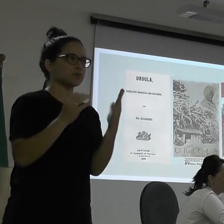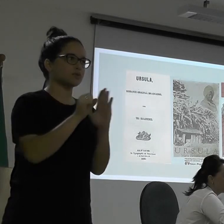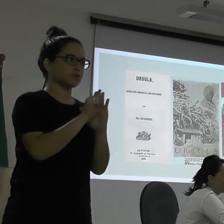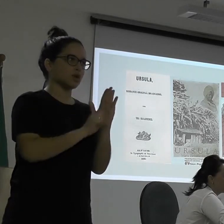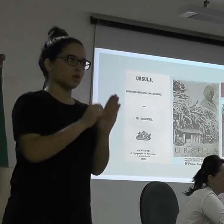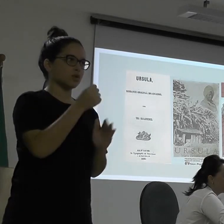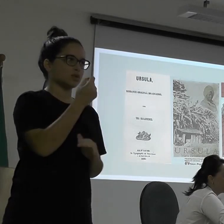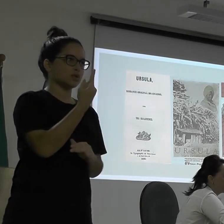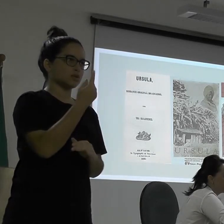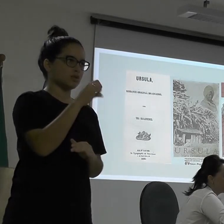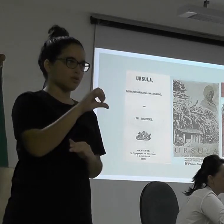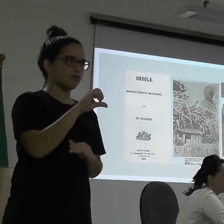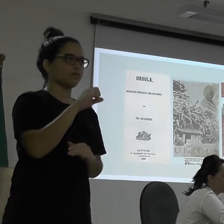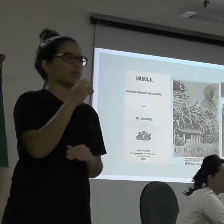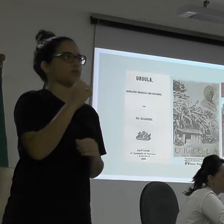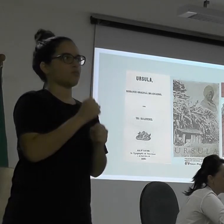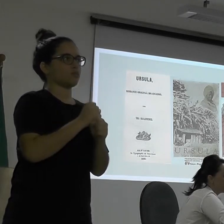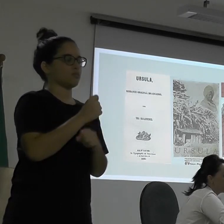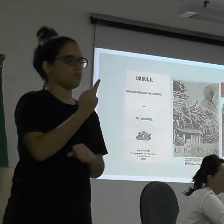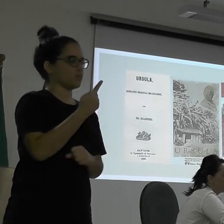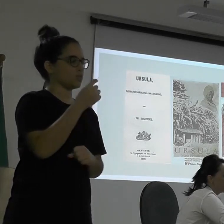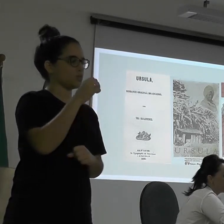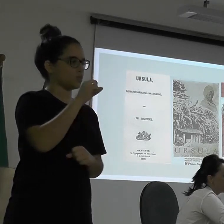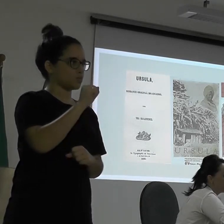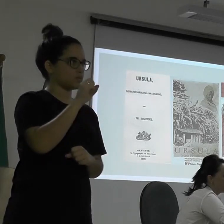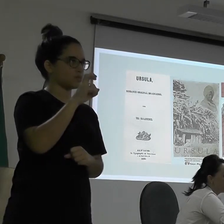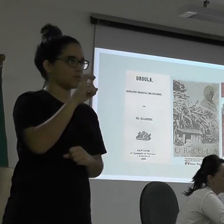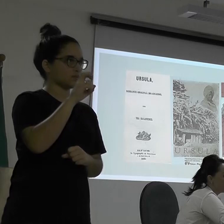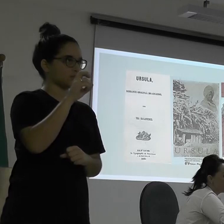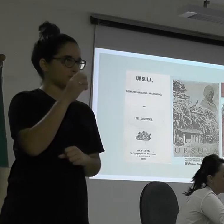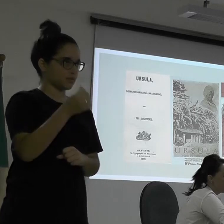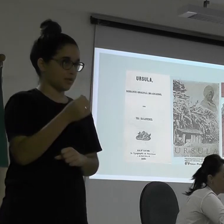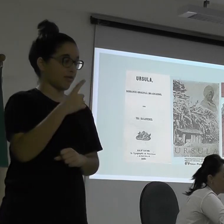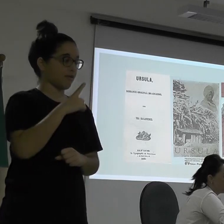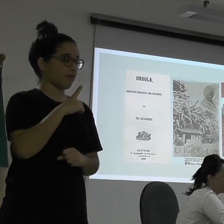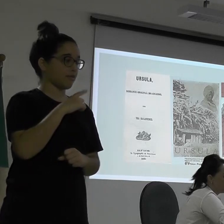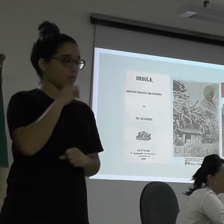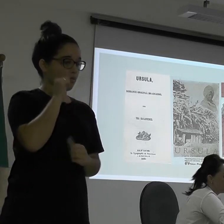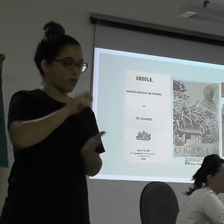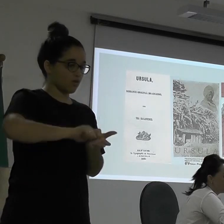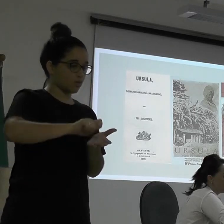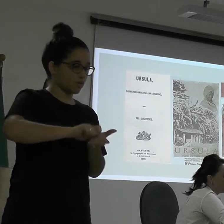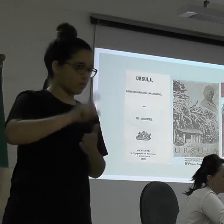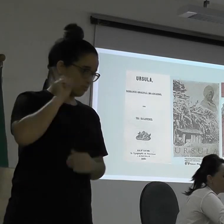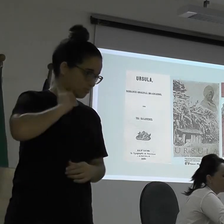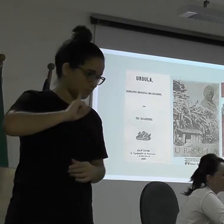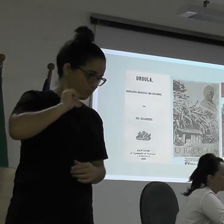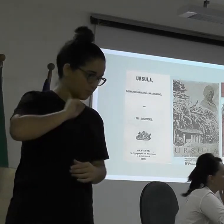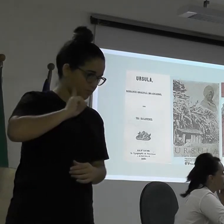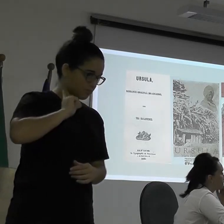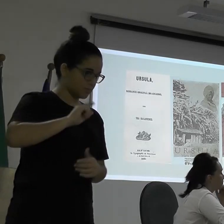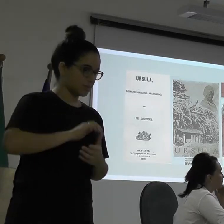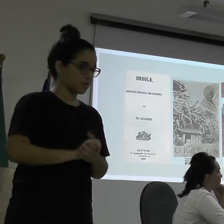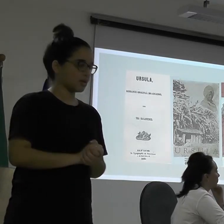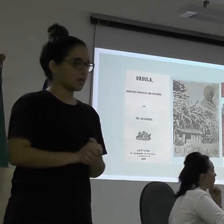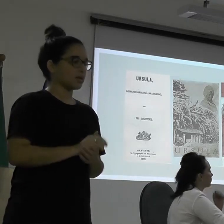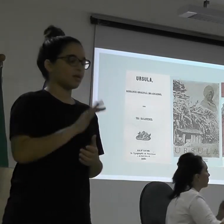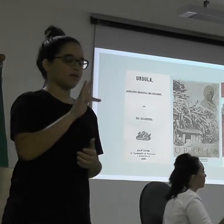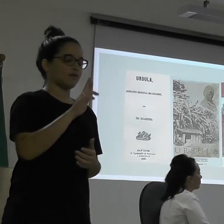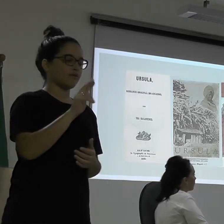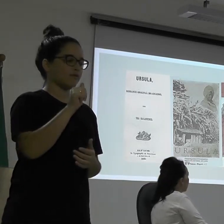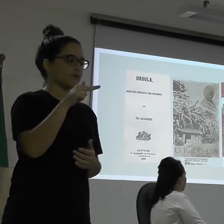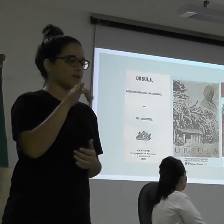1856, falamos agora da autora mineira Beatriz Francisca de Assis Brandão. Mais conhecida pela sua obra